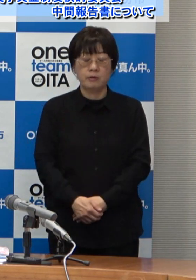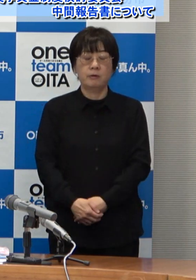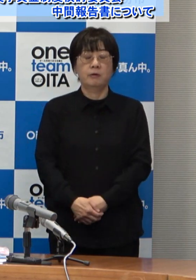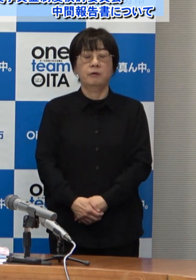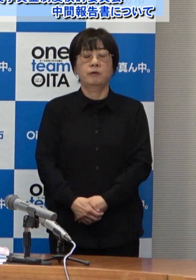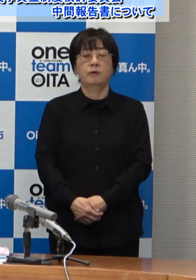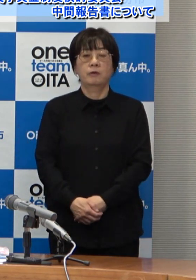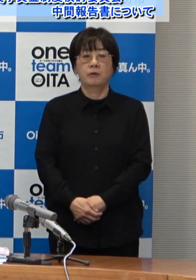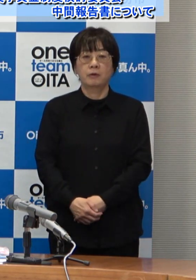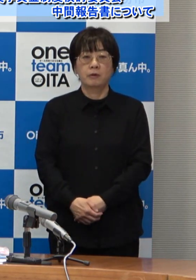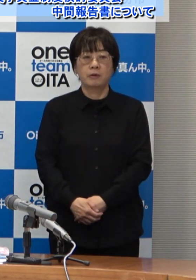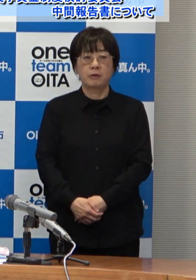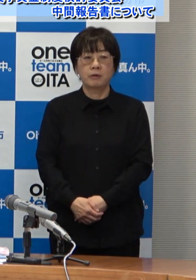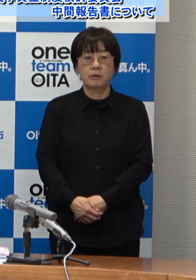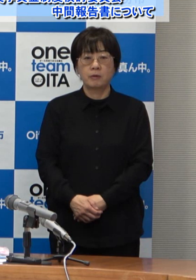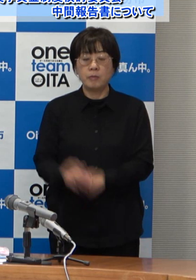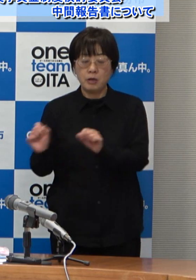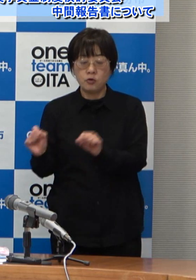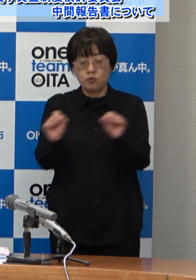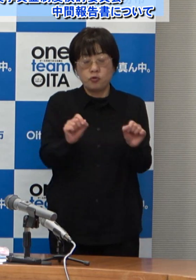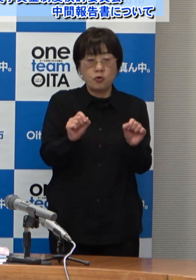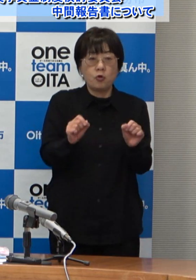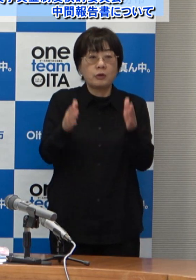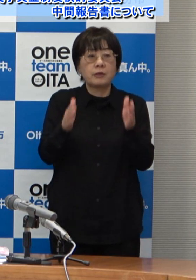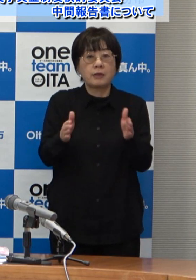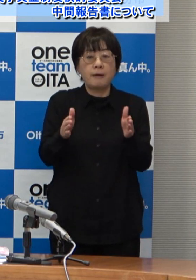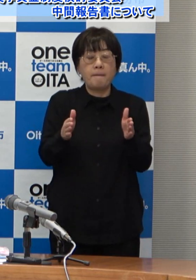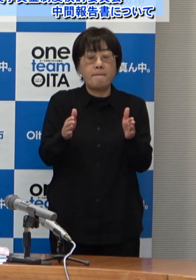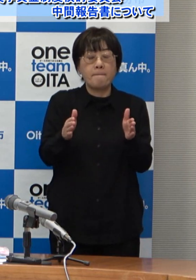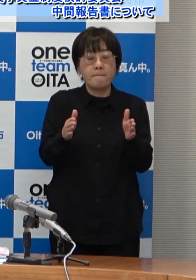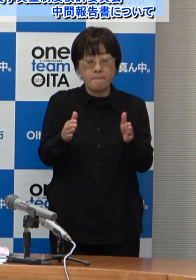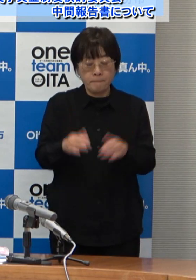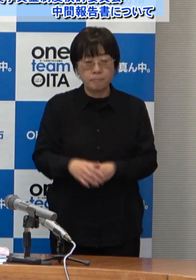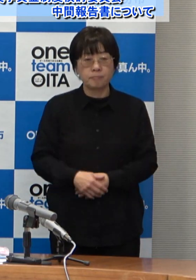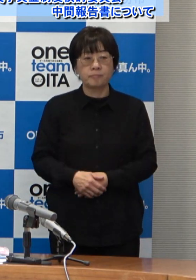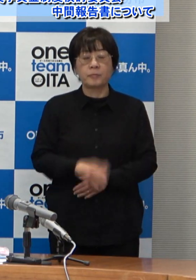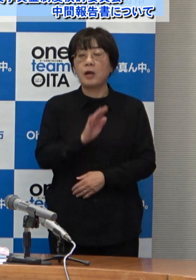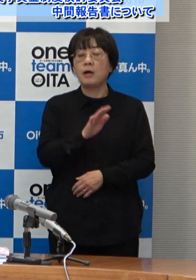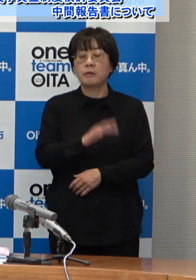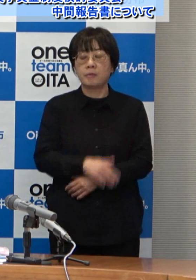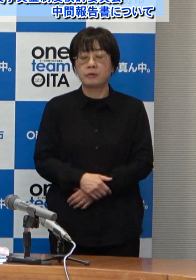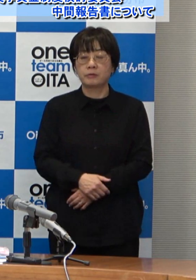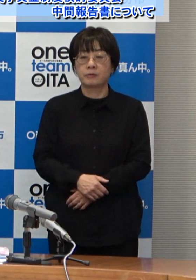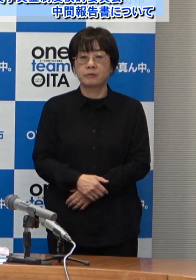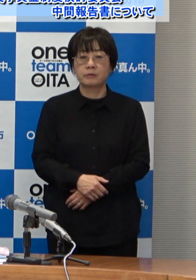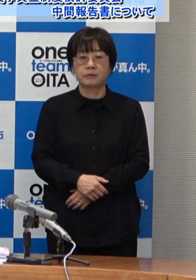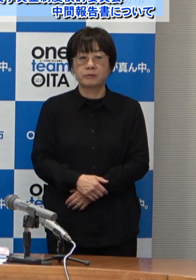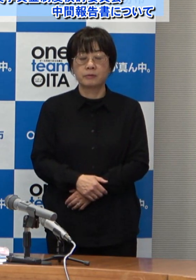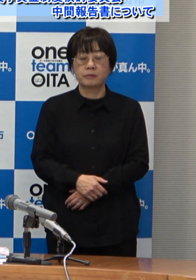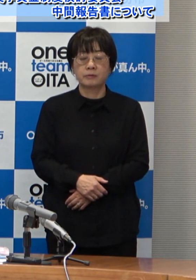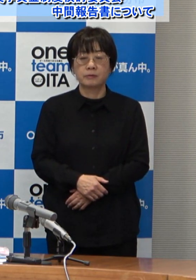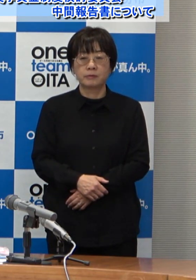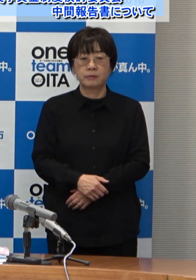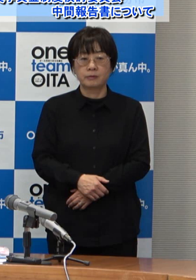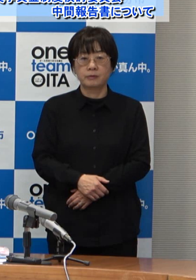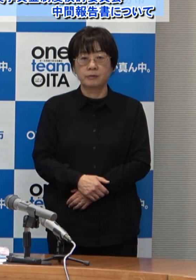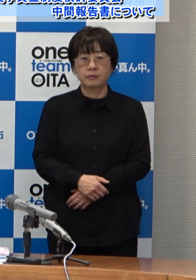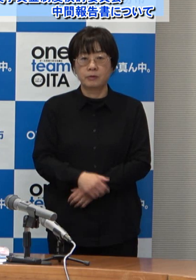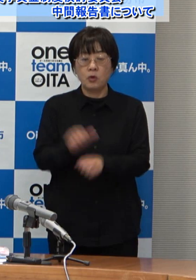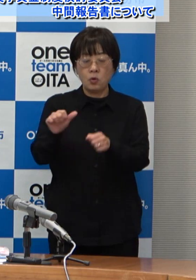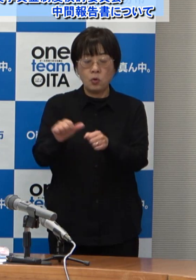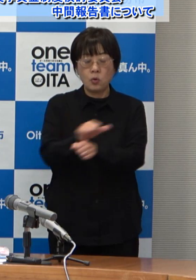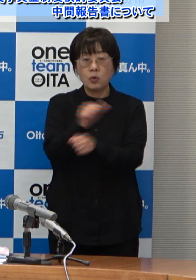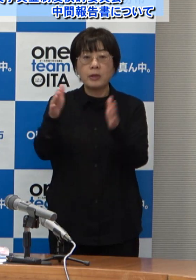え猶予機関が下の方右側の下の方に有用期間がありますがえ5